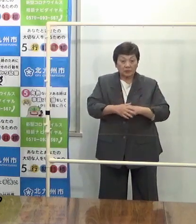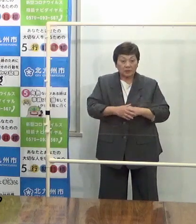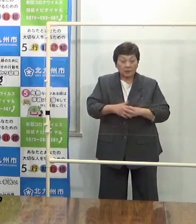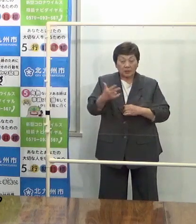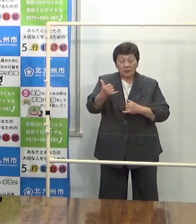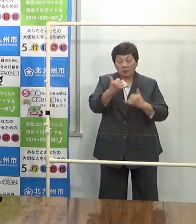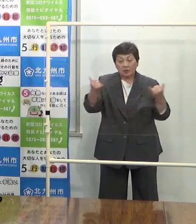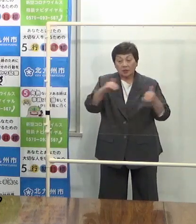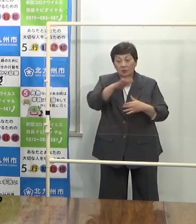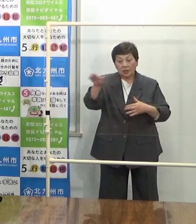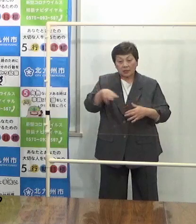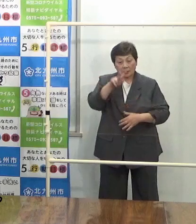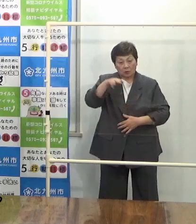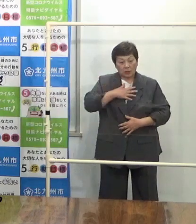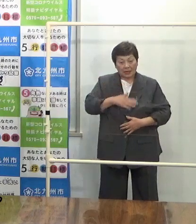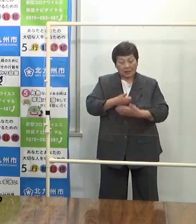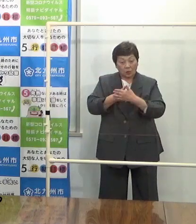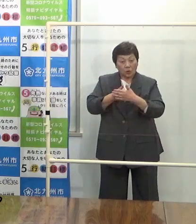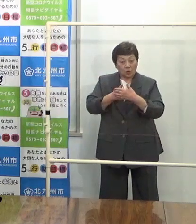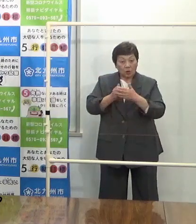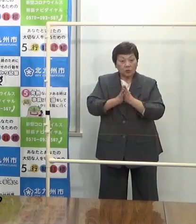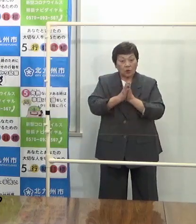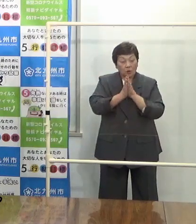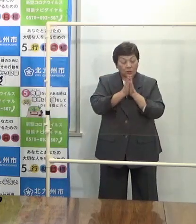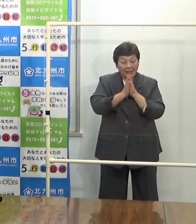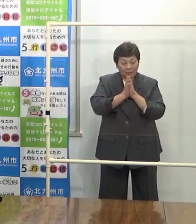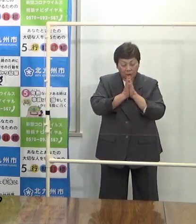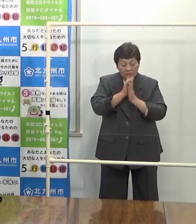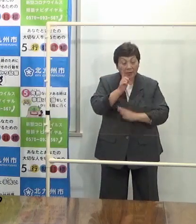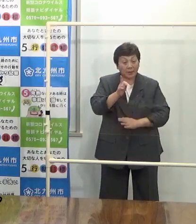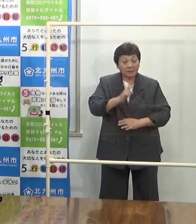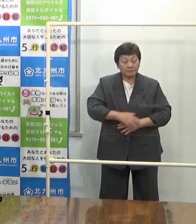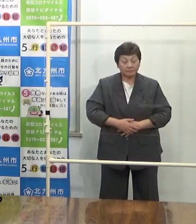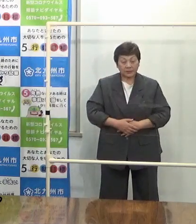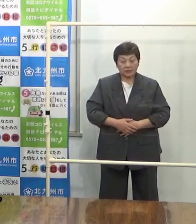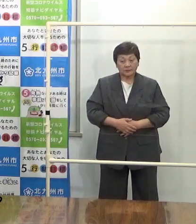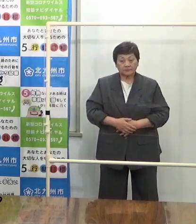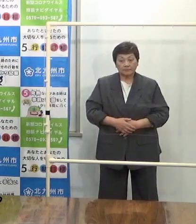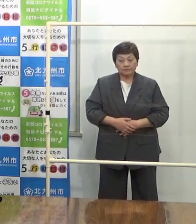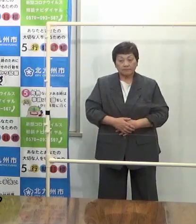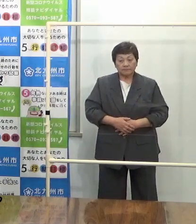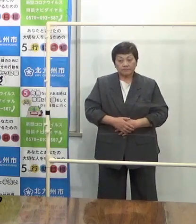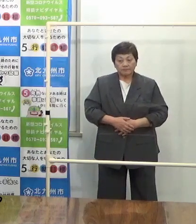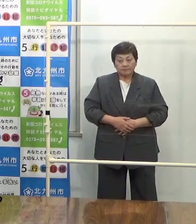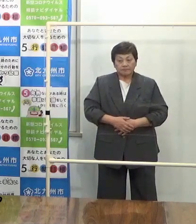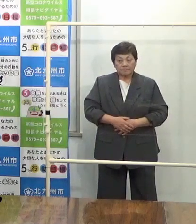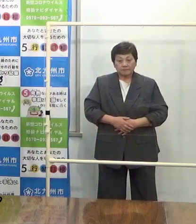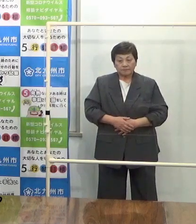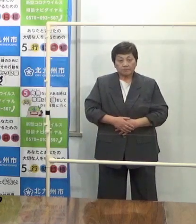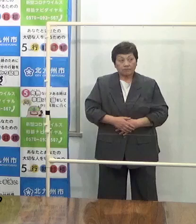市民の皆様のご理解とご協力をよろしくお願いを申し上げたいと思います。